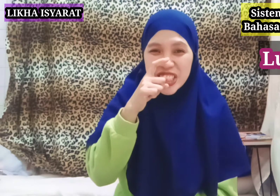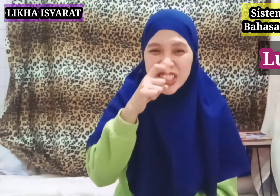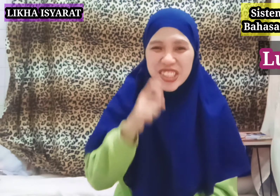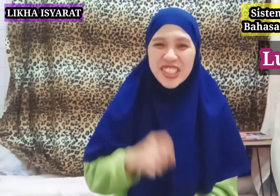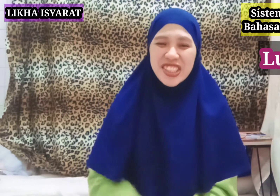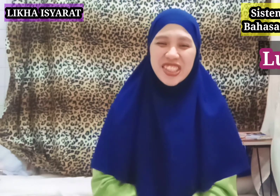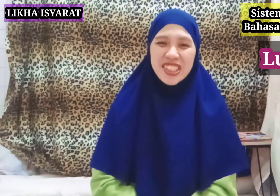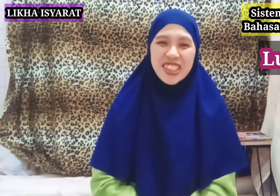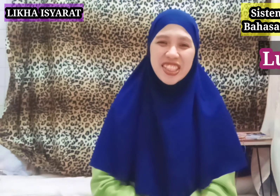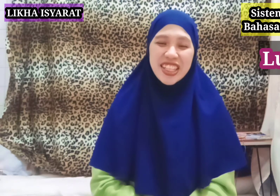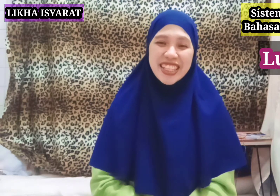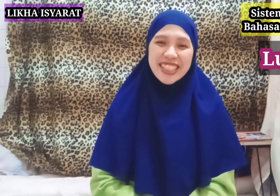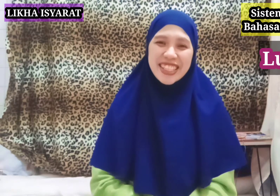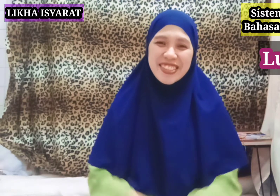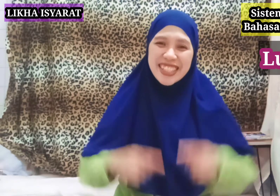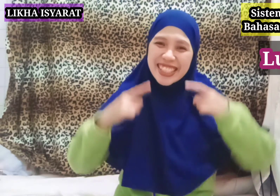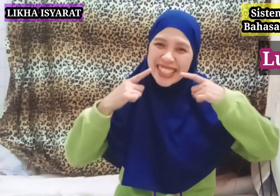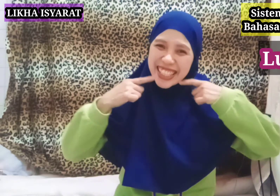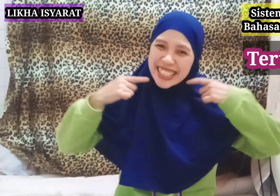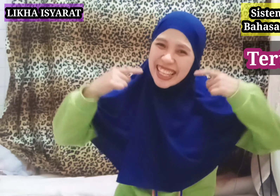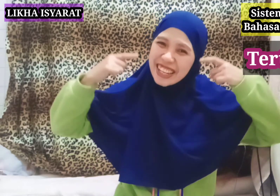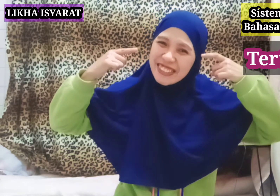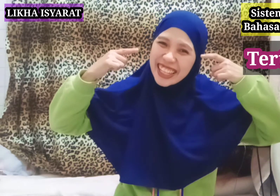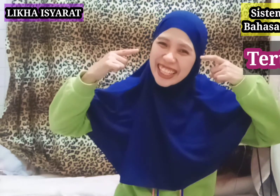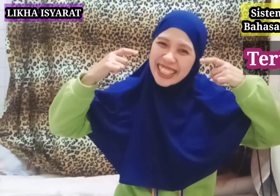Lucu. Terus tertawa.